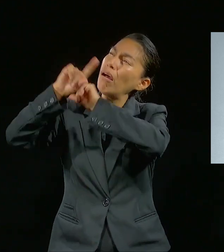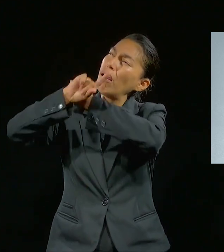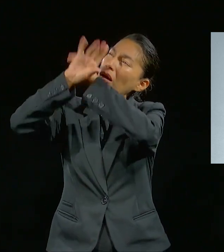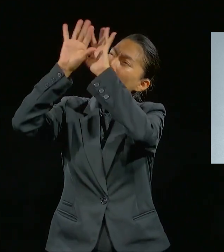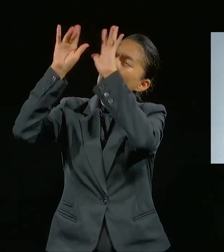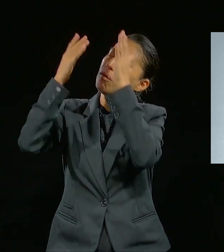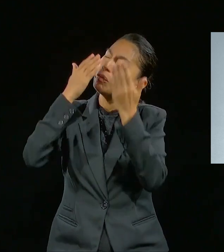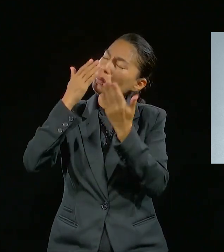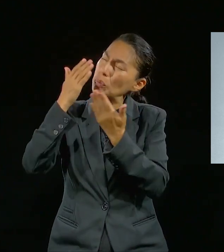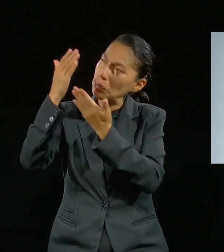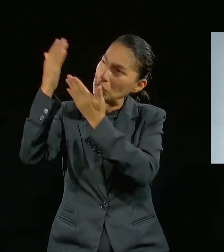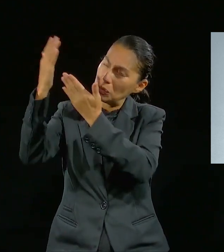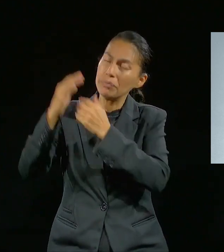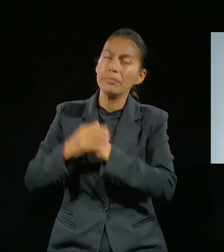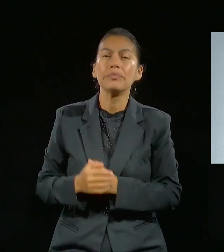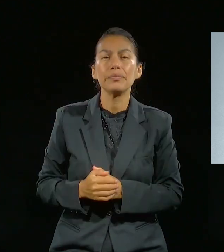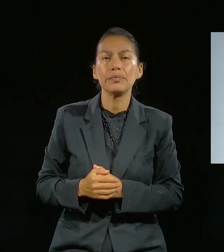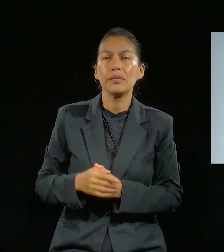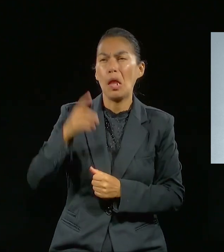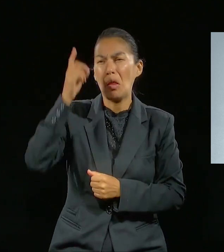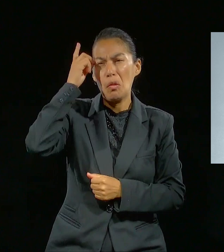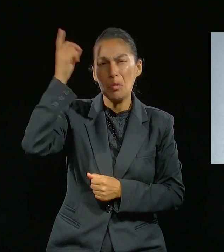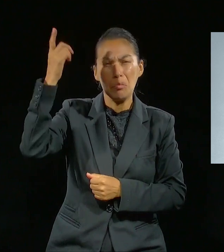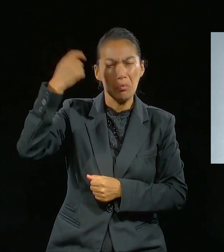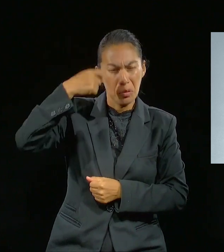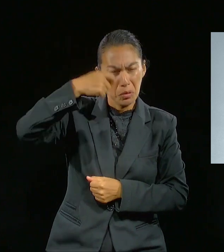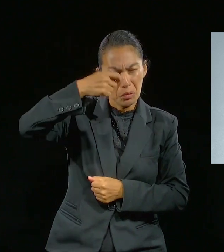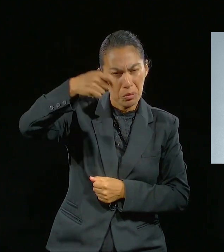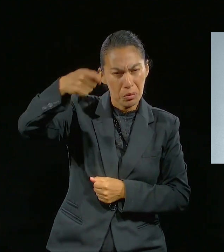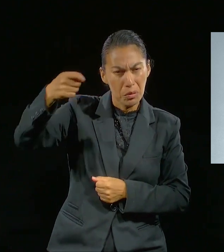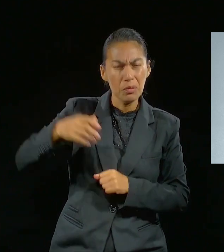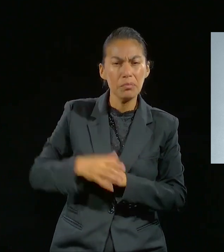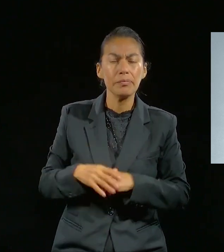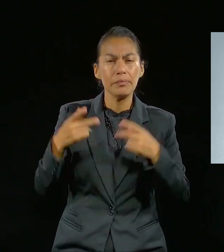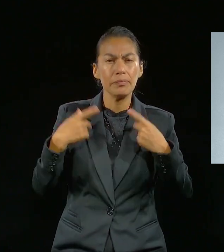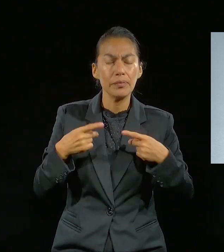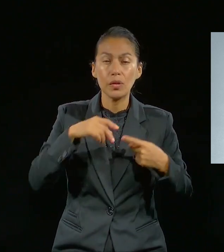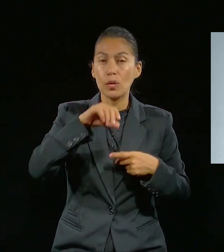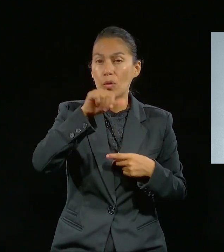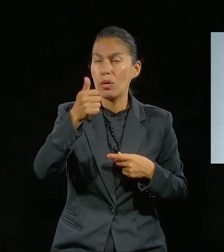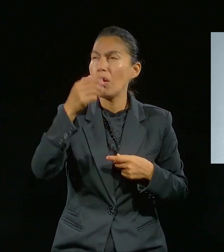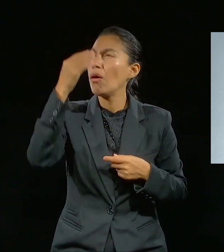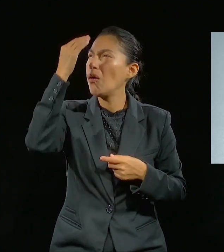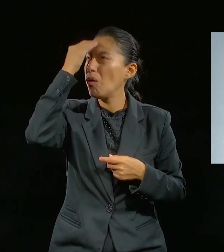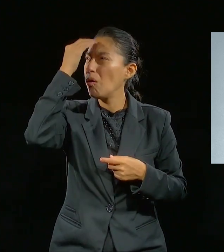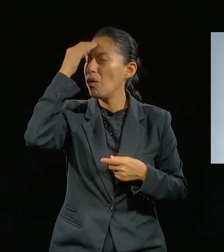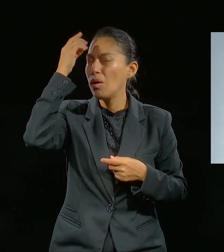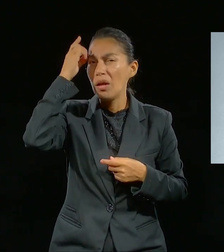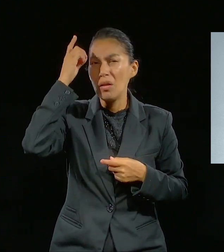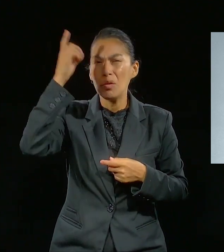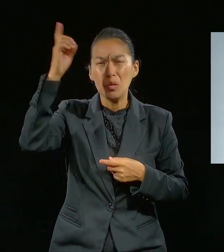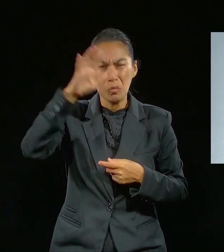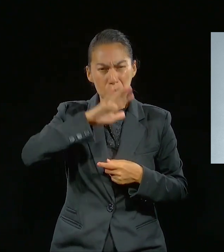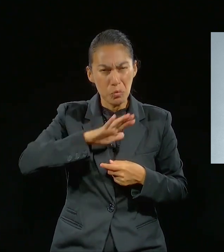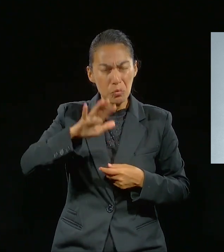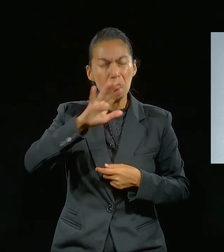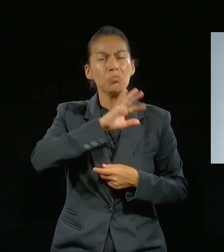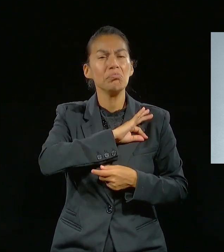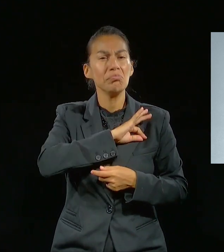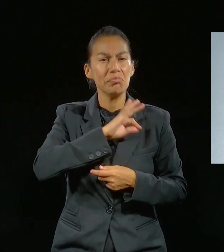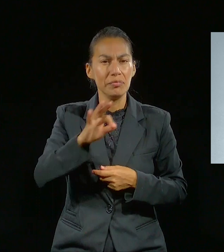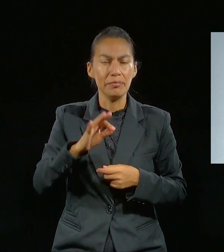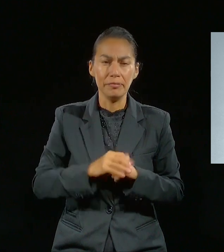Glorifiquemos a Dios que tanto ha hecho por nosotros, para que otros puedan saber del Dios de lo